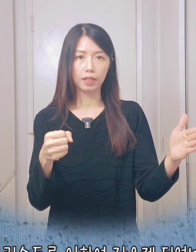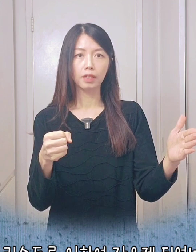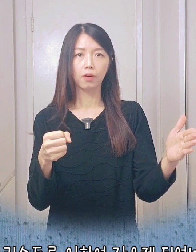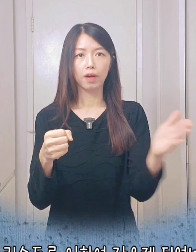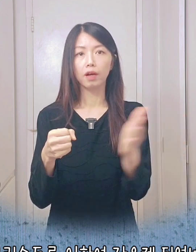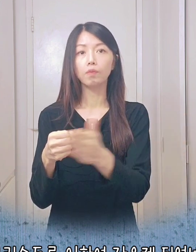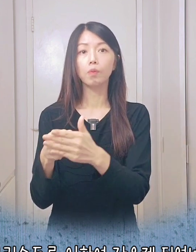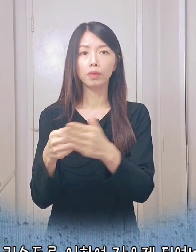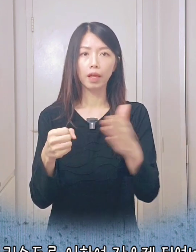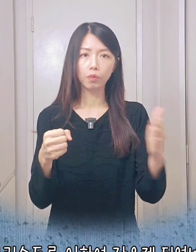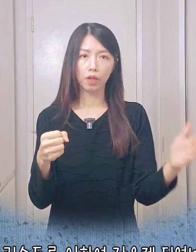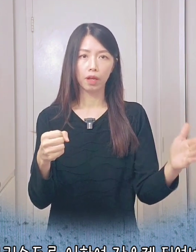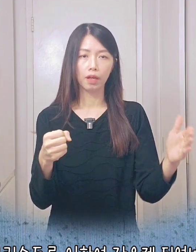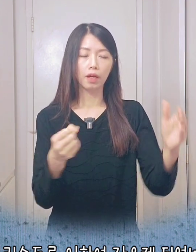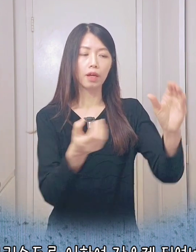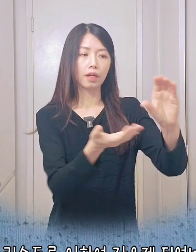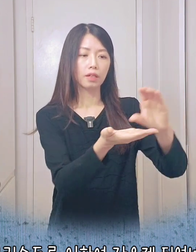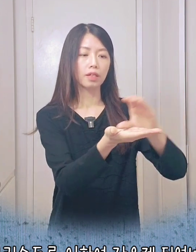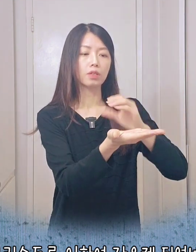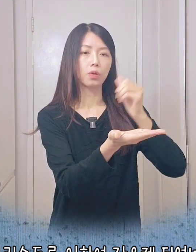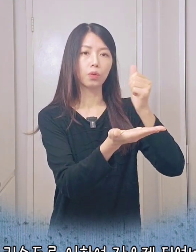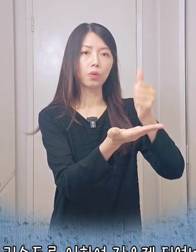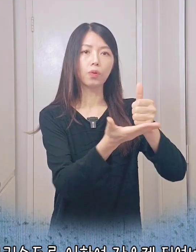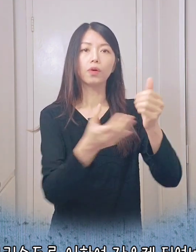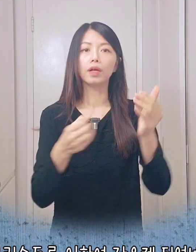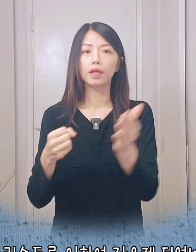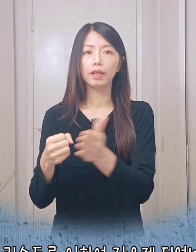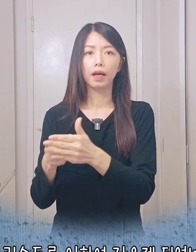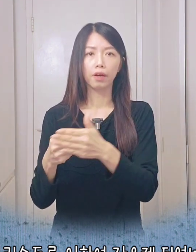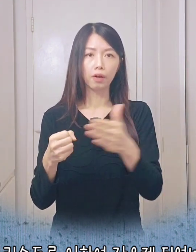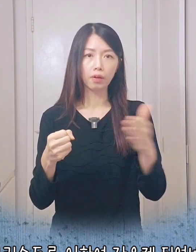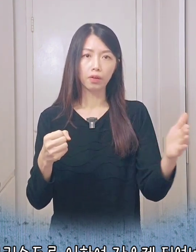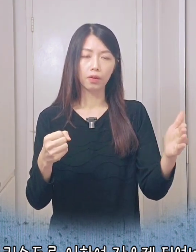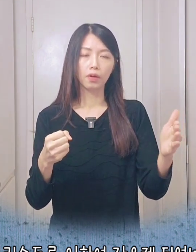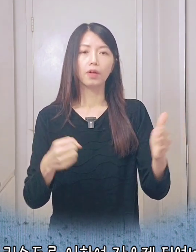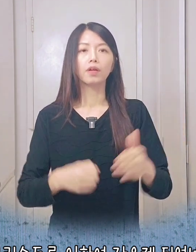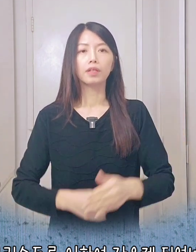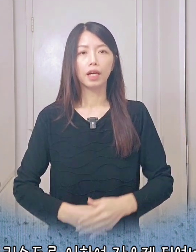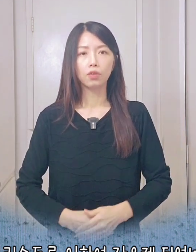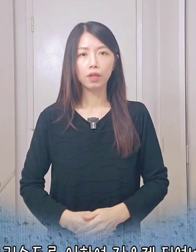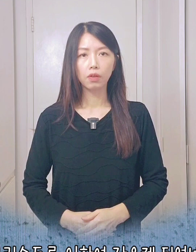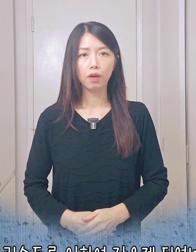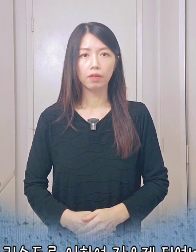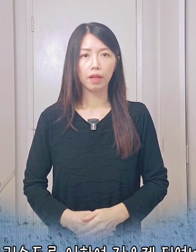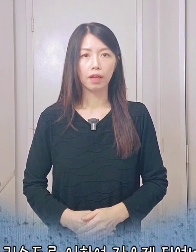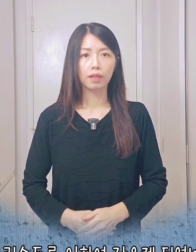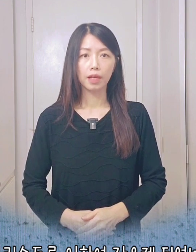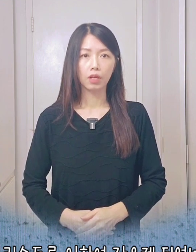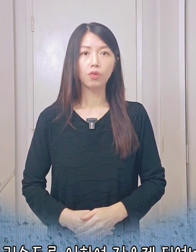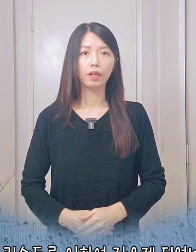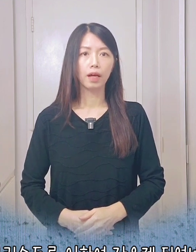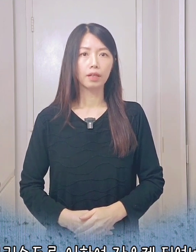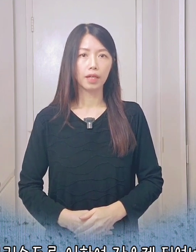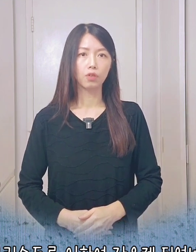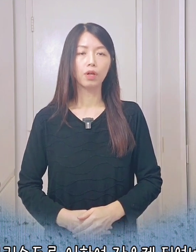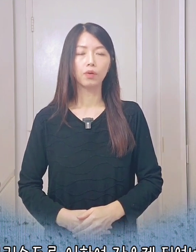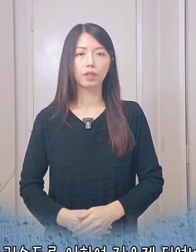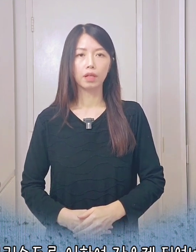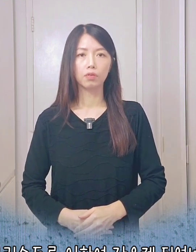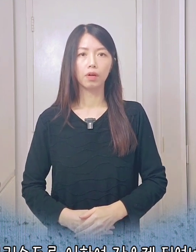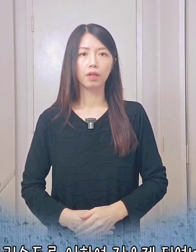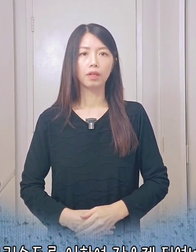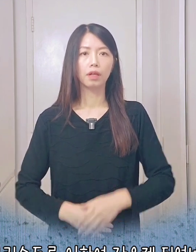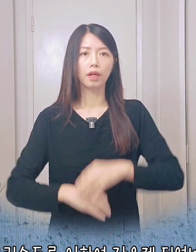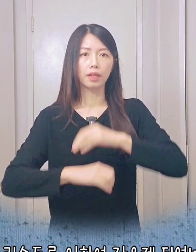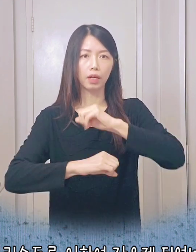치고 가시는 거예요. 뭐뭐 때문에. 그리스도로 인하여 자유케 되었네. 자유하다, 자유라고